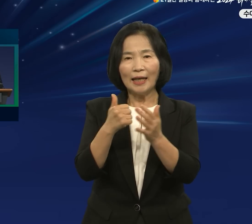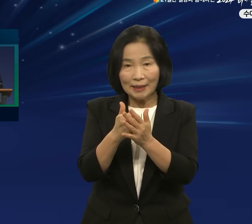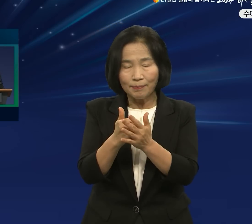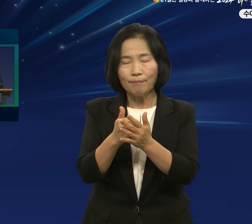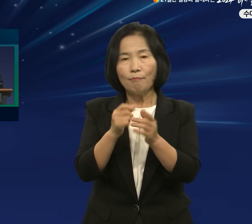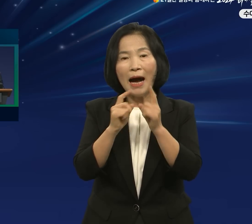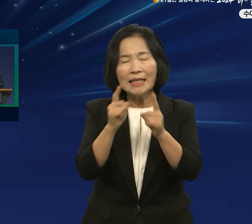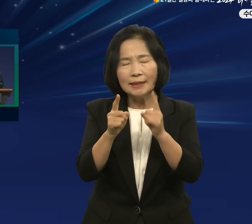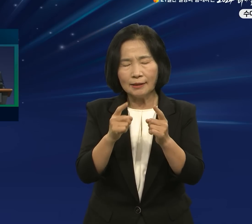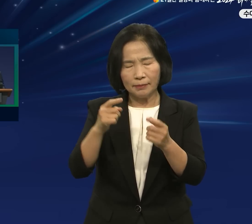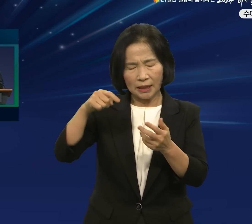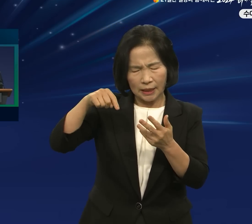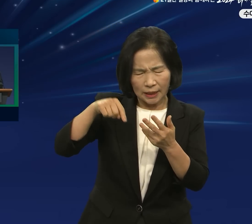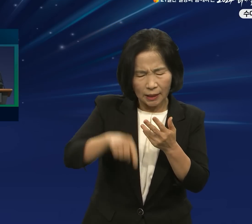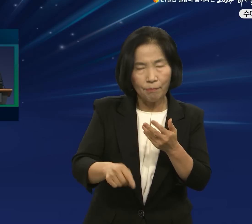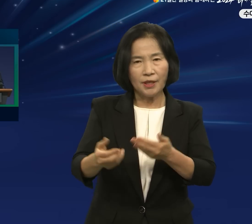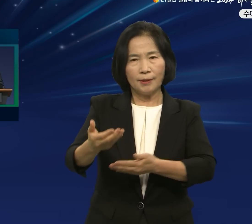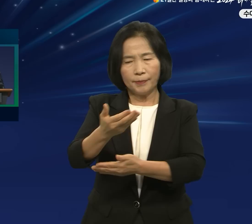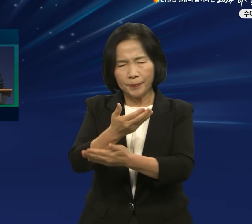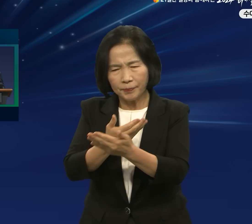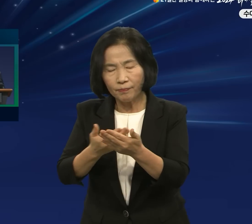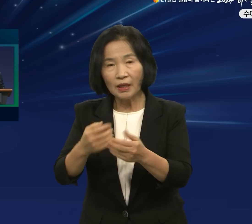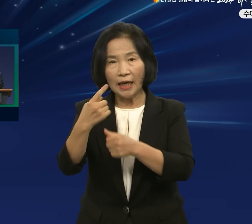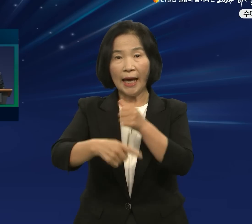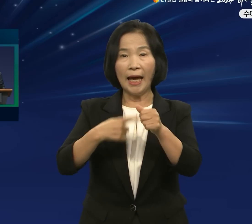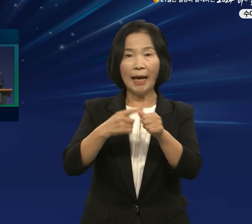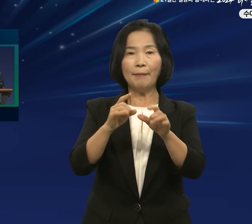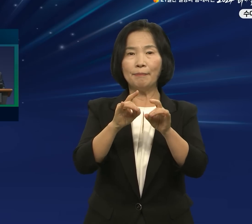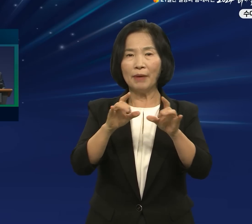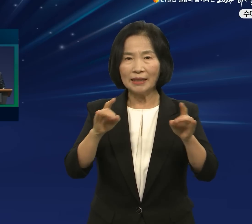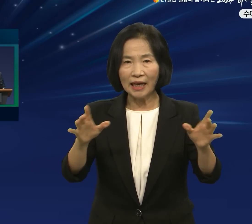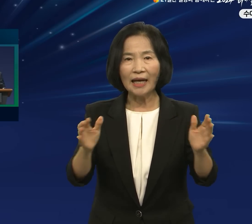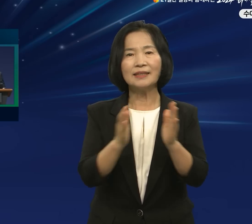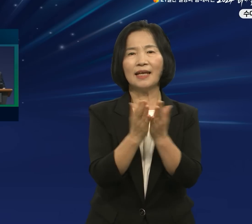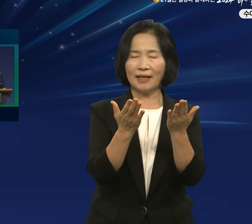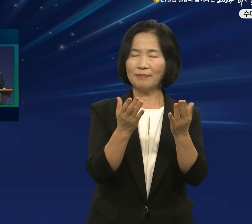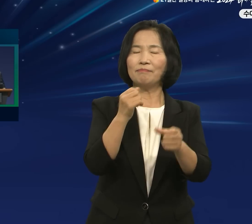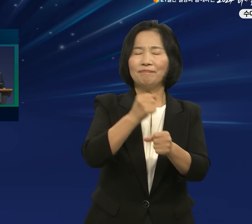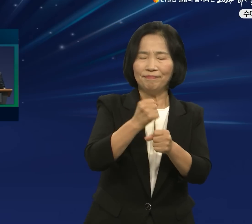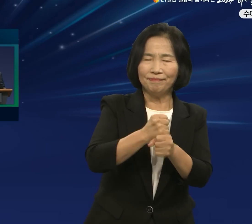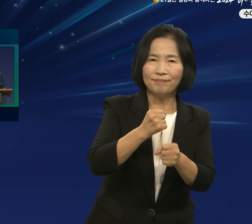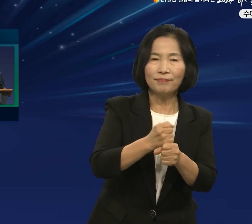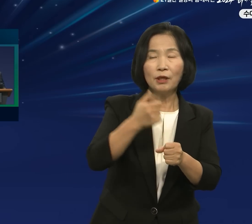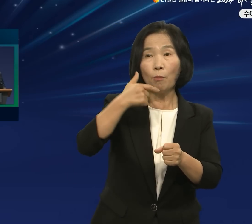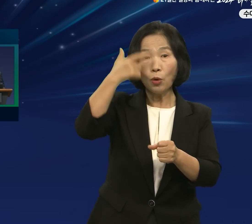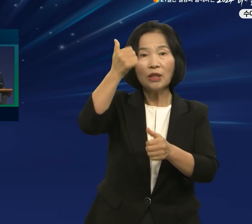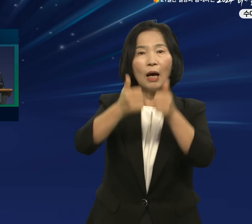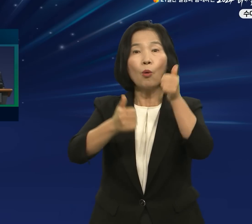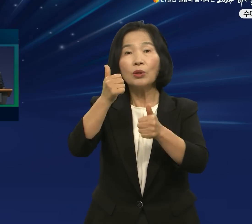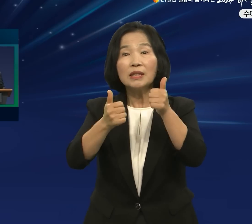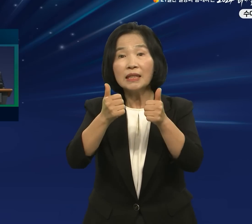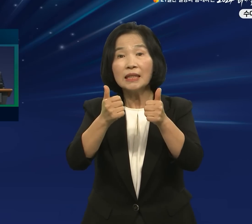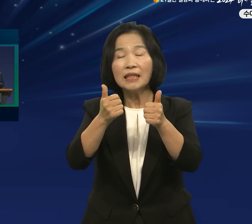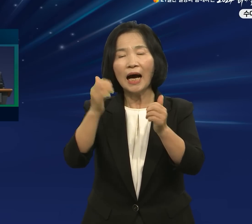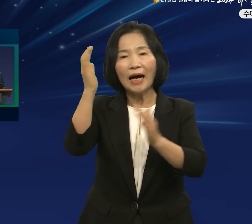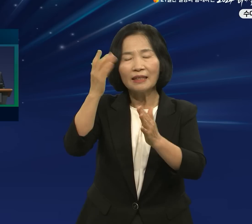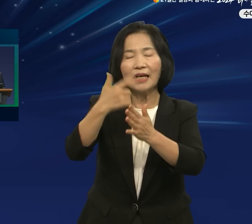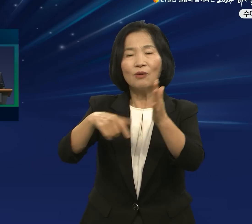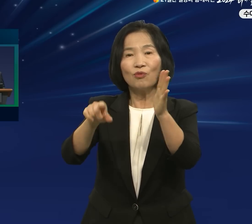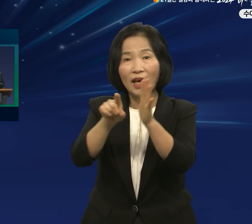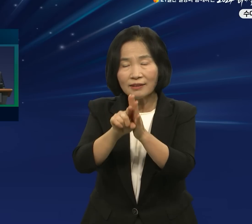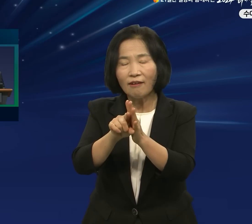매년 교재를 한 권씩 만들고 목사고시 강의를 하고 또 프리칭